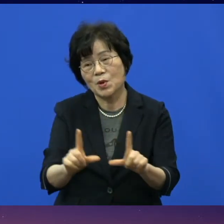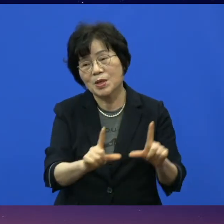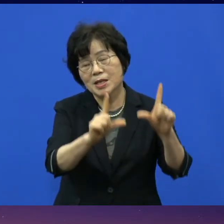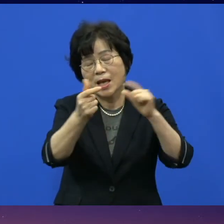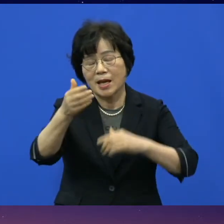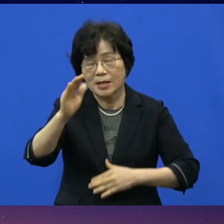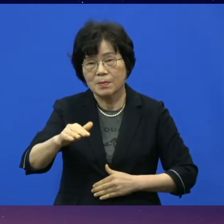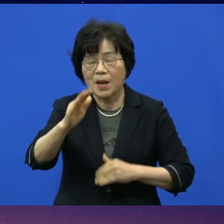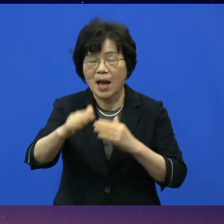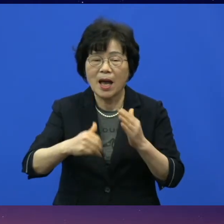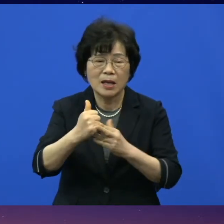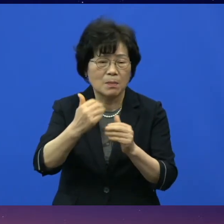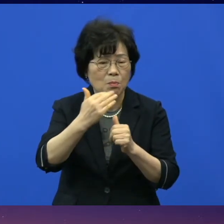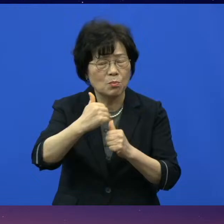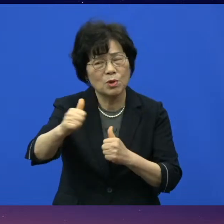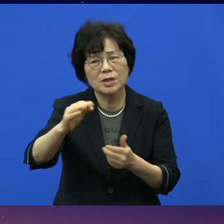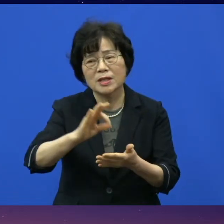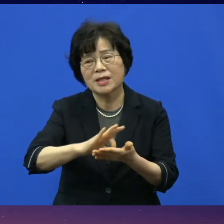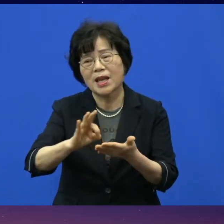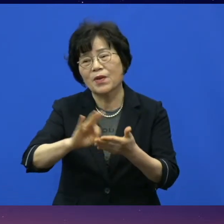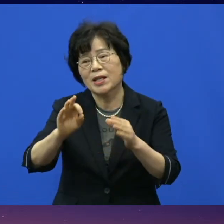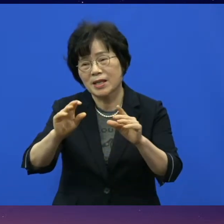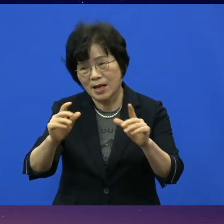근데 하나님은 그때는 안 부르세요.